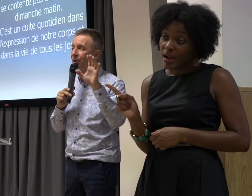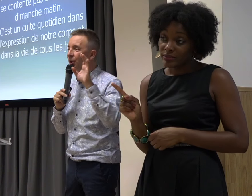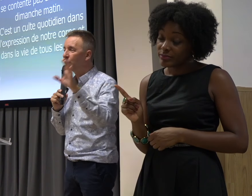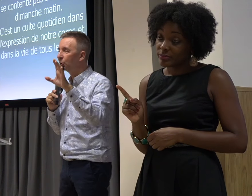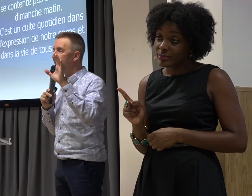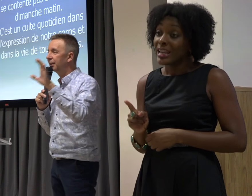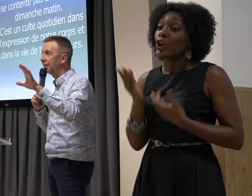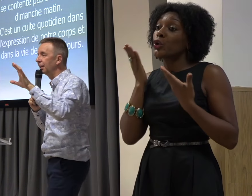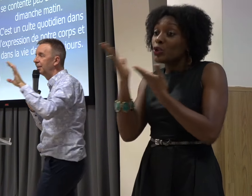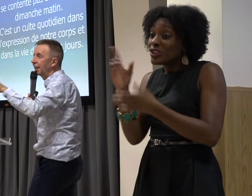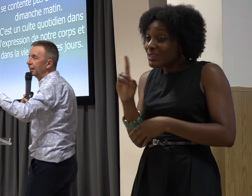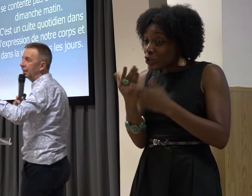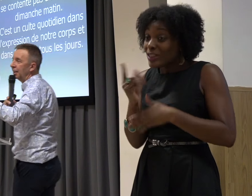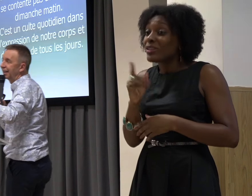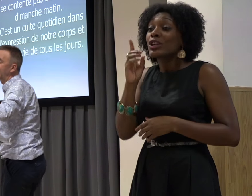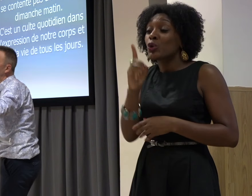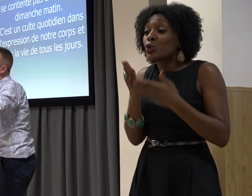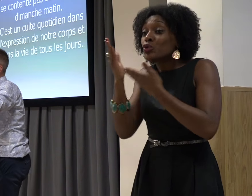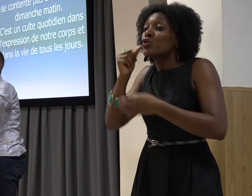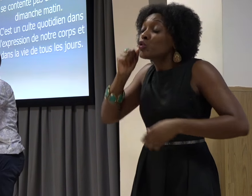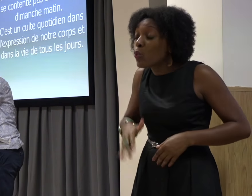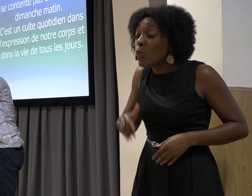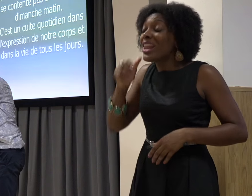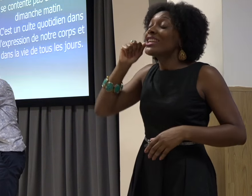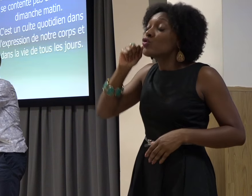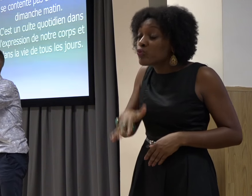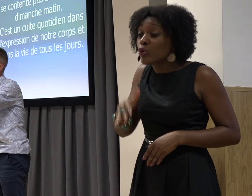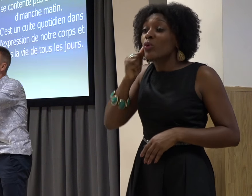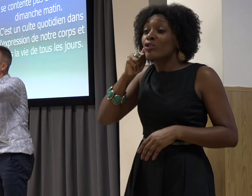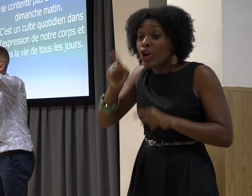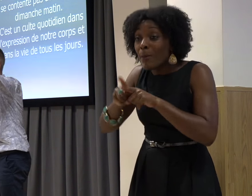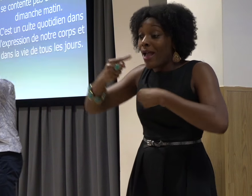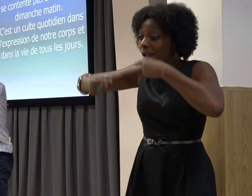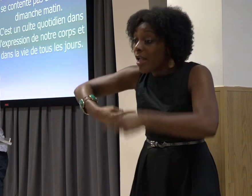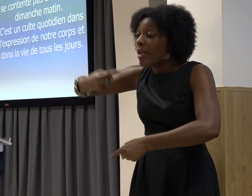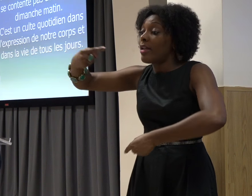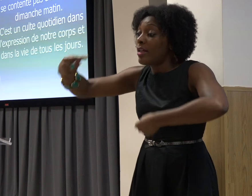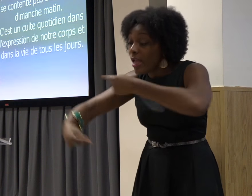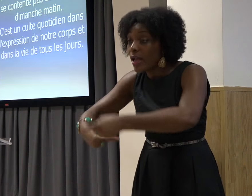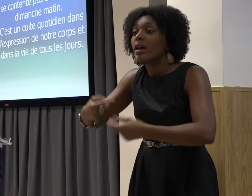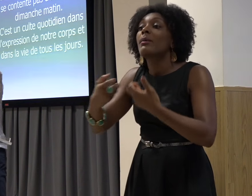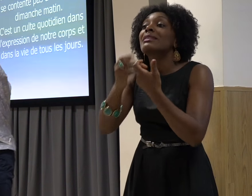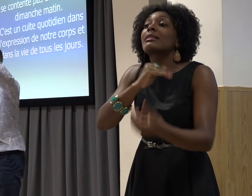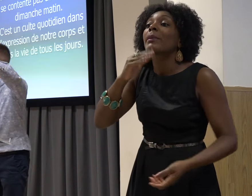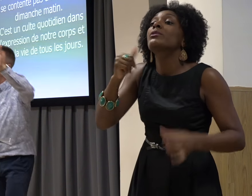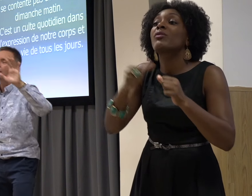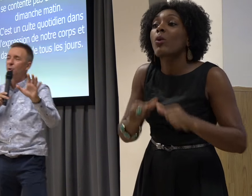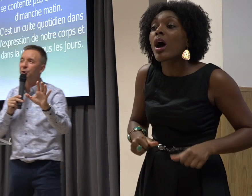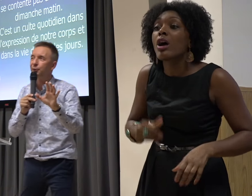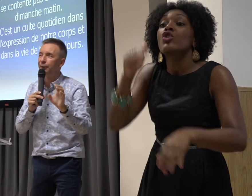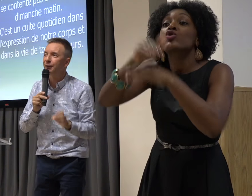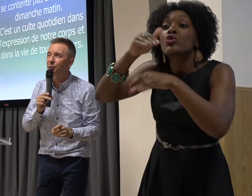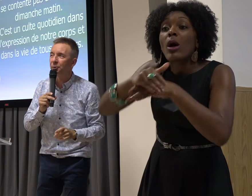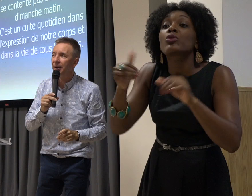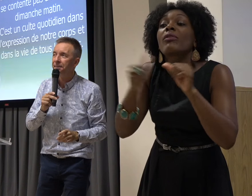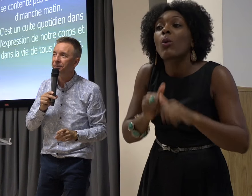culte quotidien. C'est quelque chose en continuité. Qu'est-ce que tu vas faire cet après-midi? Qu'est-ce que tu vas faire ce soir? Comment tu